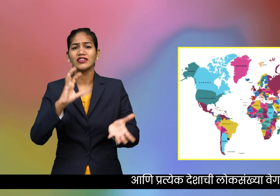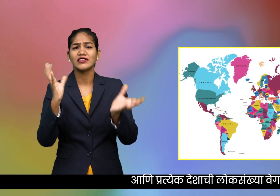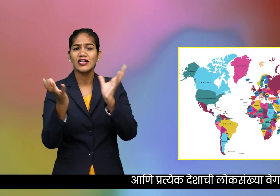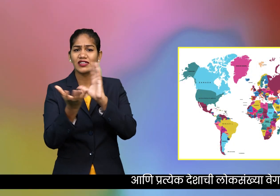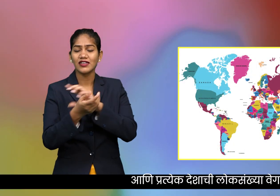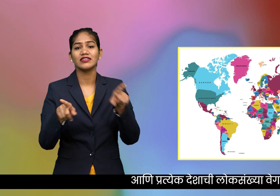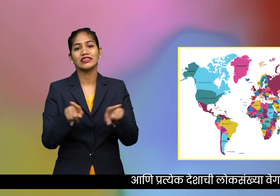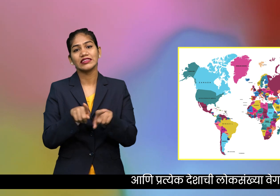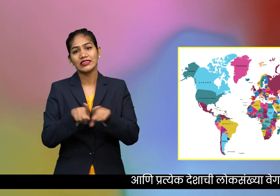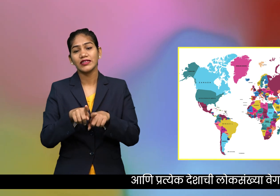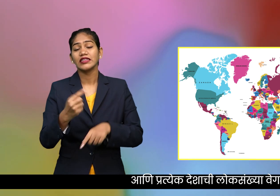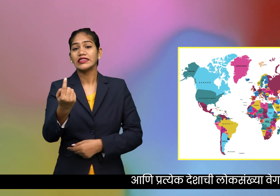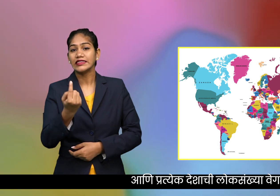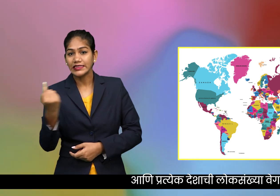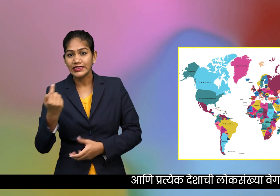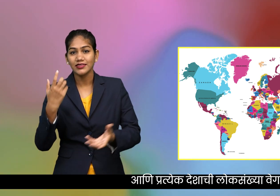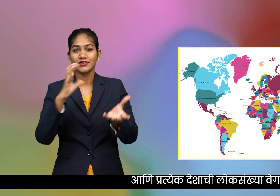आणि प्रत्येक देशाची लोकसंख्या वेगळी आहे.